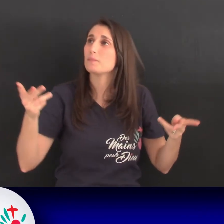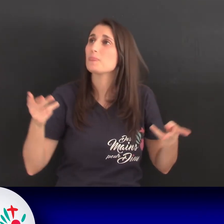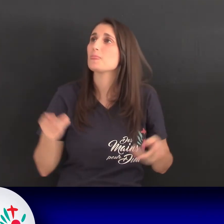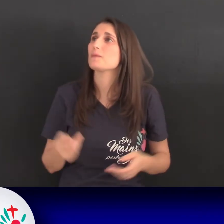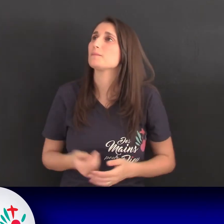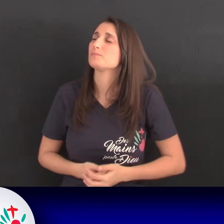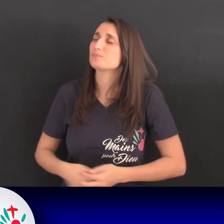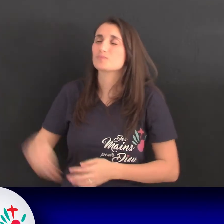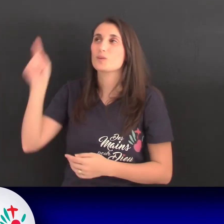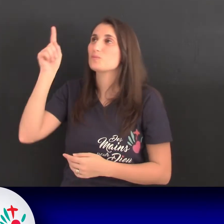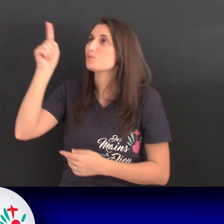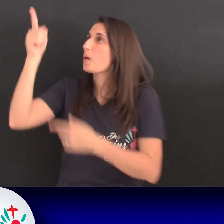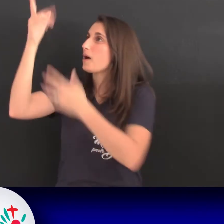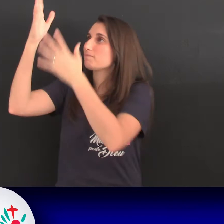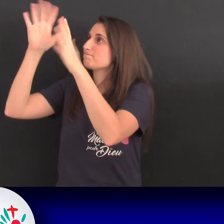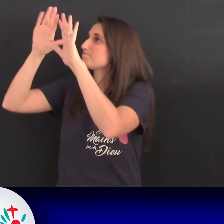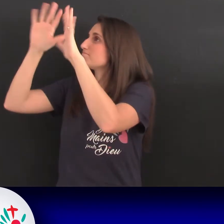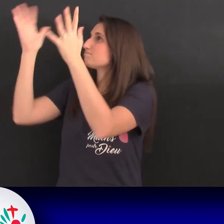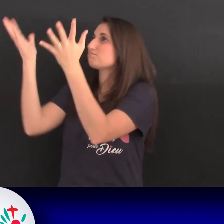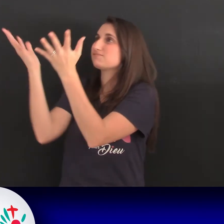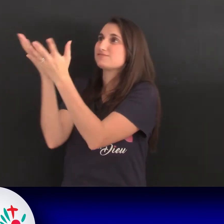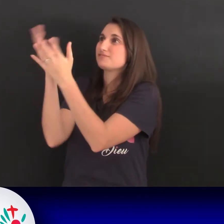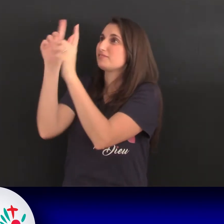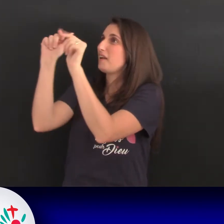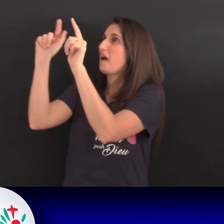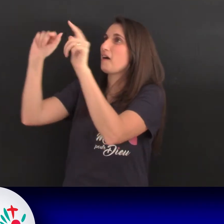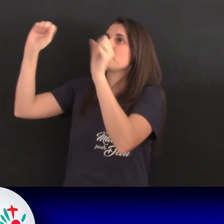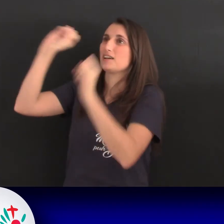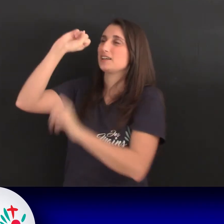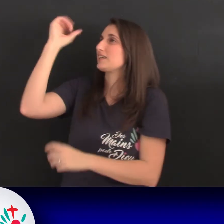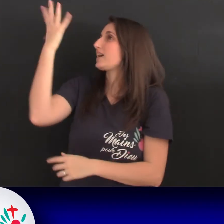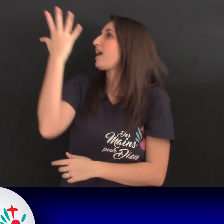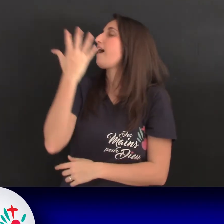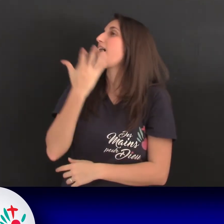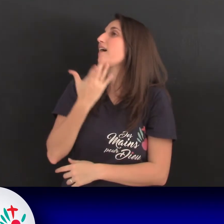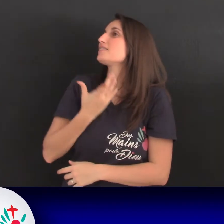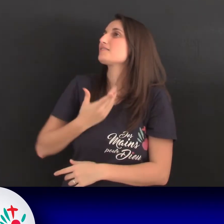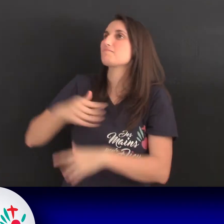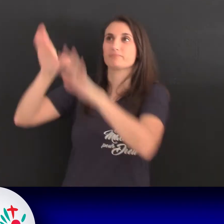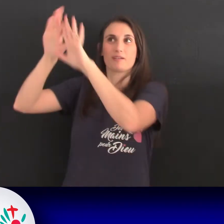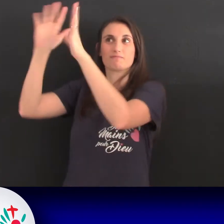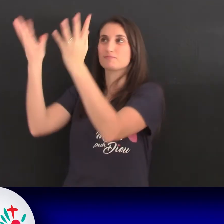toi tout n'est que grâce, tout est